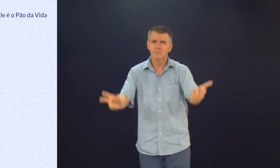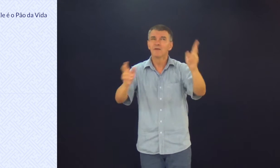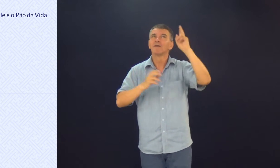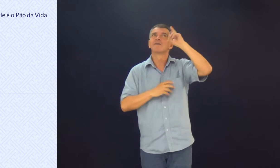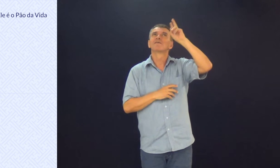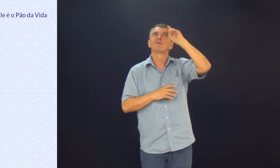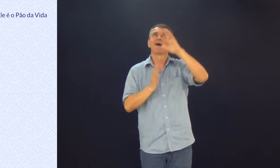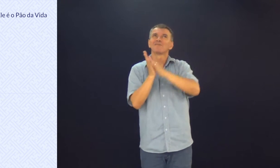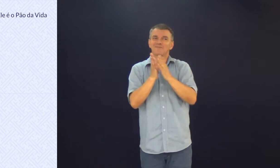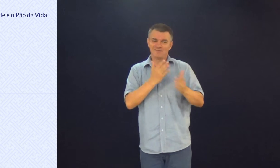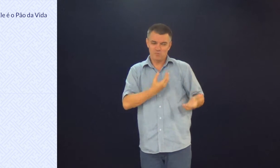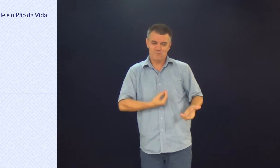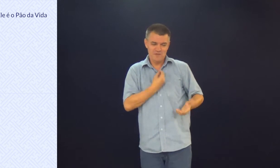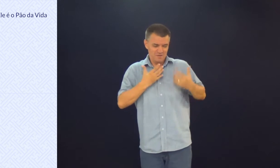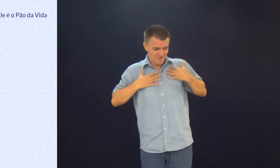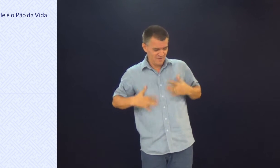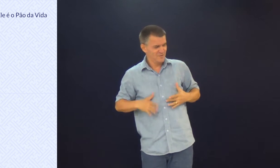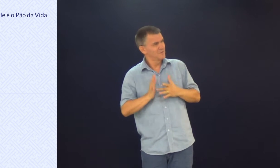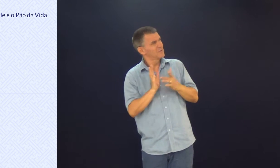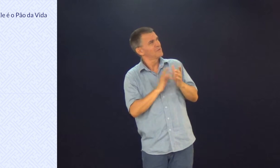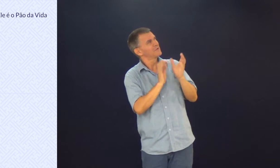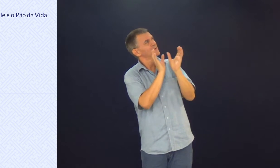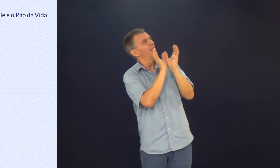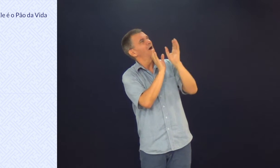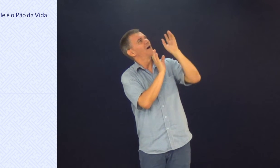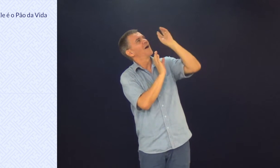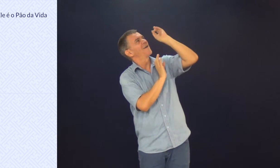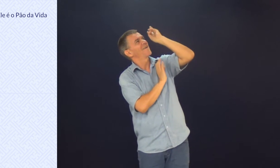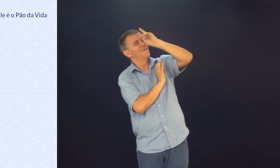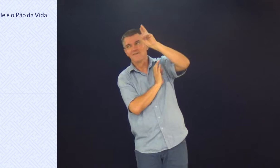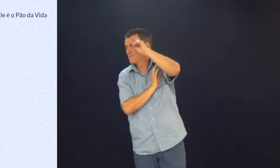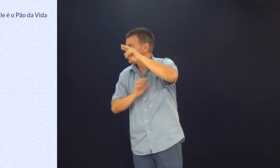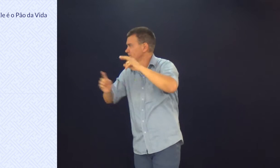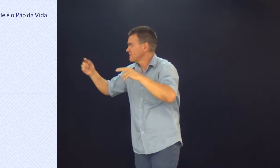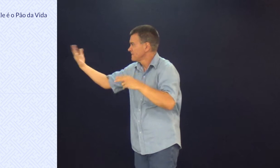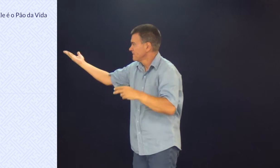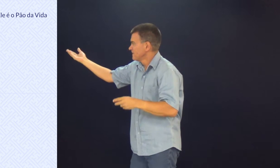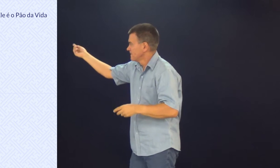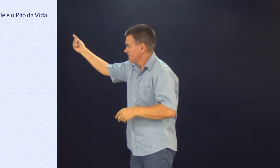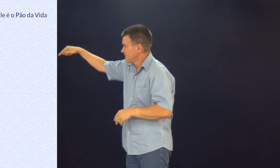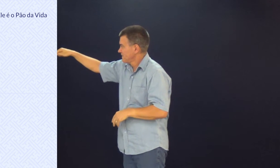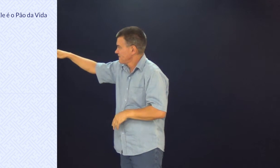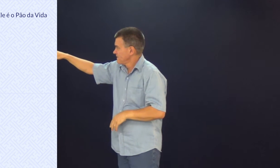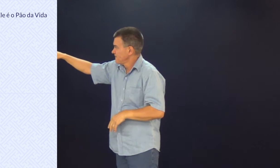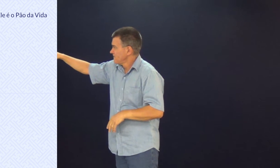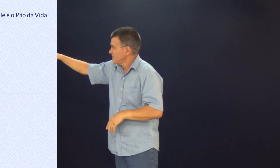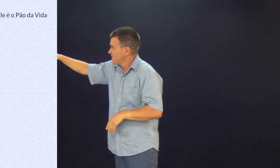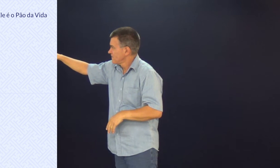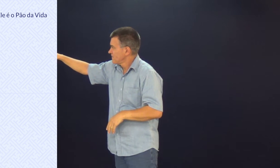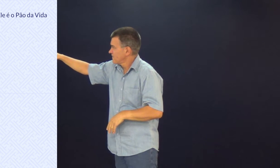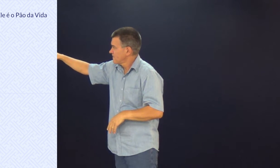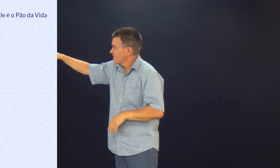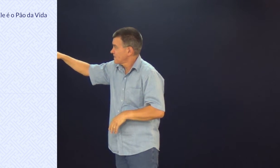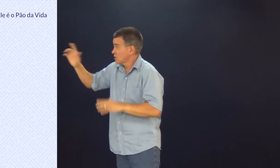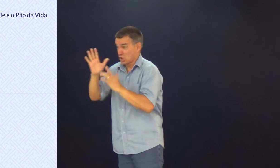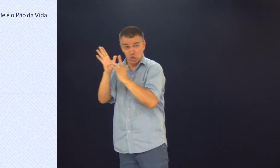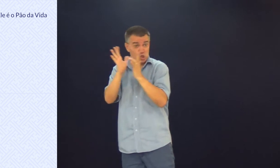a csa irá acontecer até o dia que nós vamos pro céu jesus o pão da vida